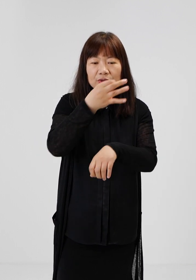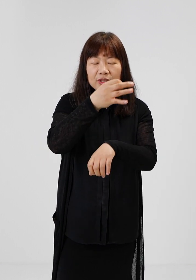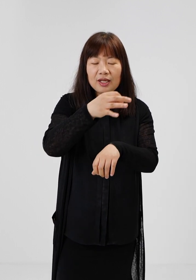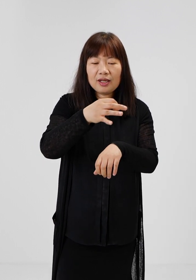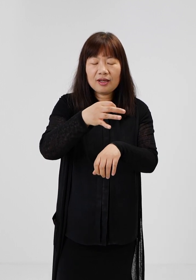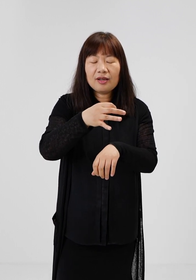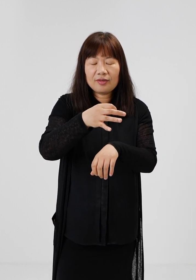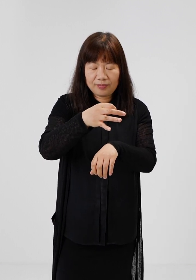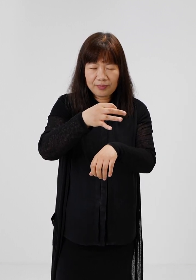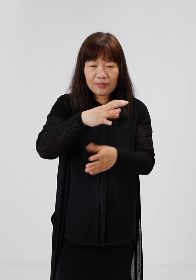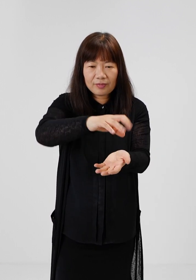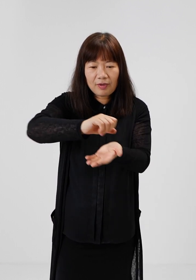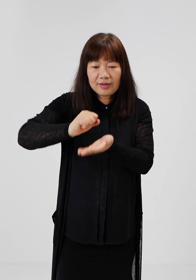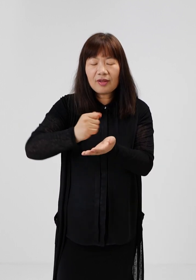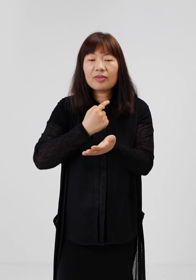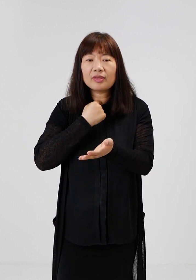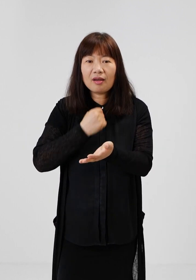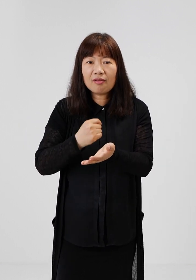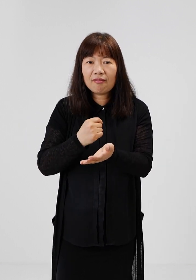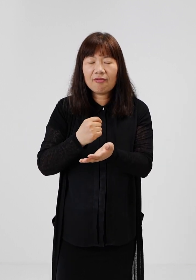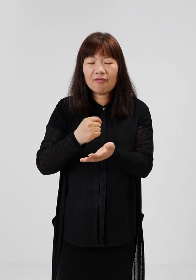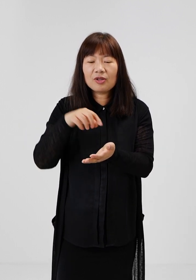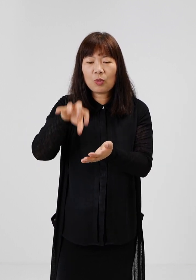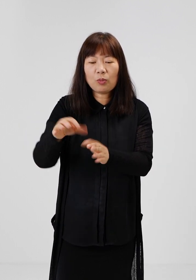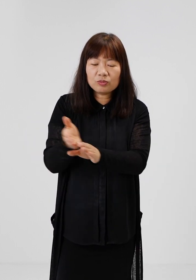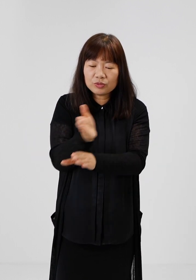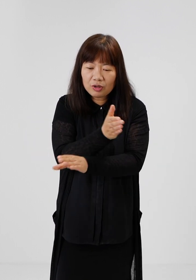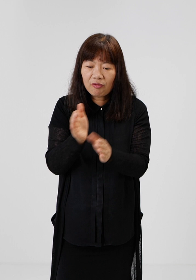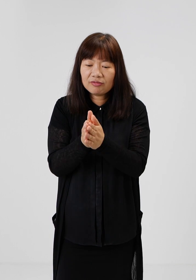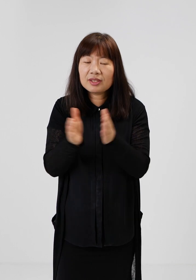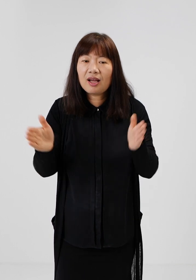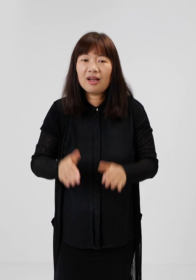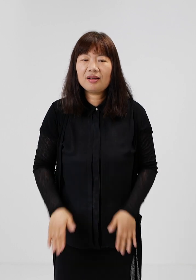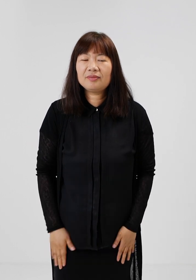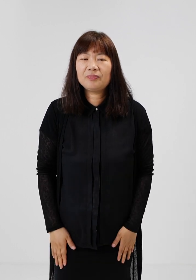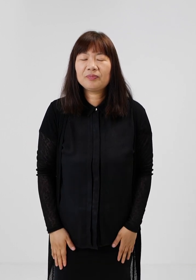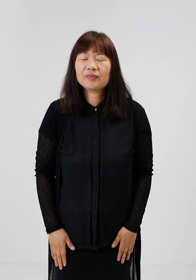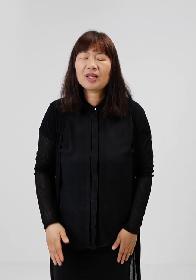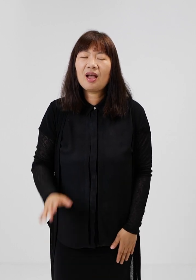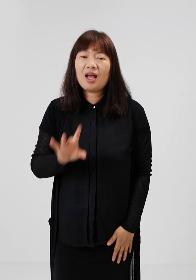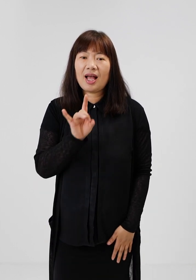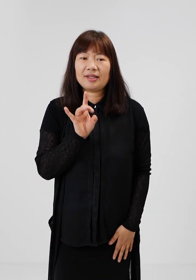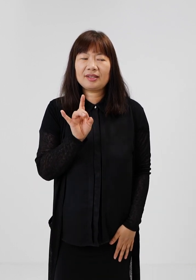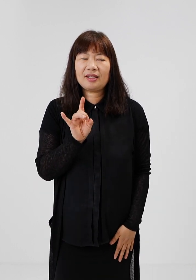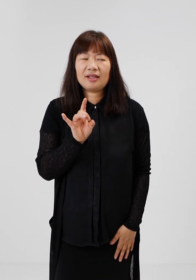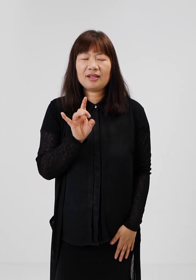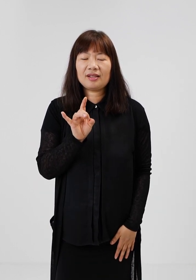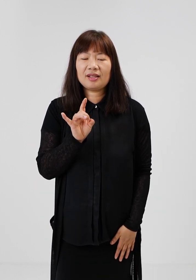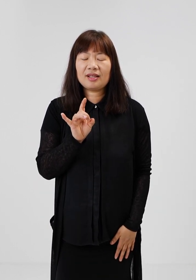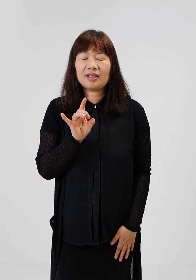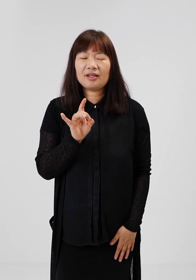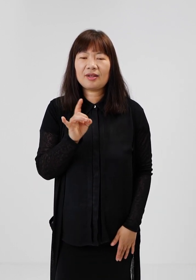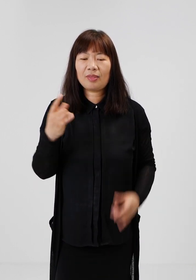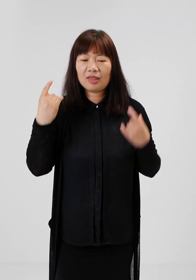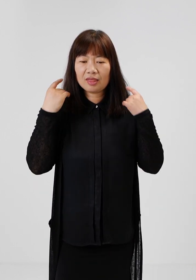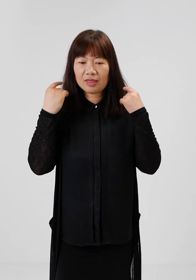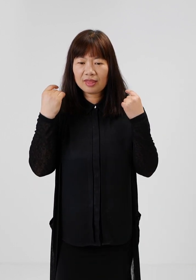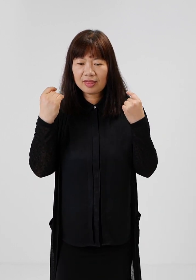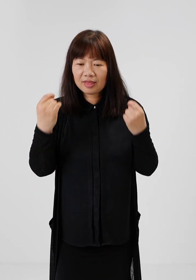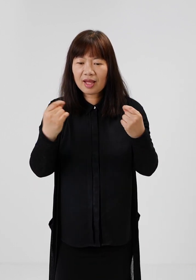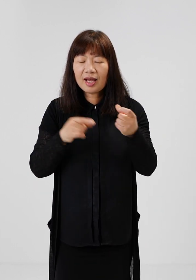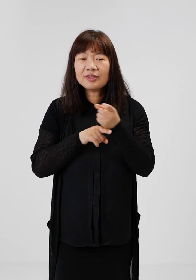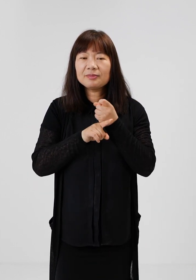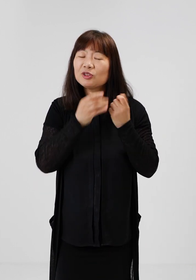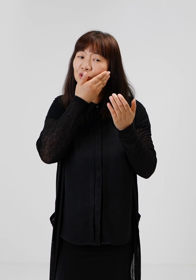타작마당으로부터 시작이 된 거예요. 그러면 이 하나의 일관된 원리가